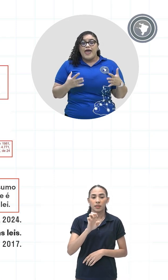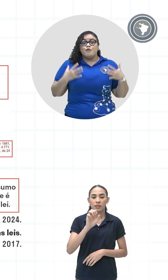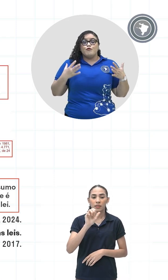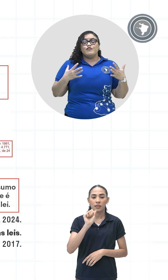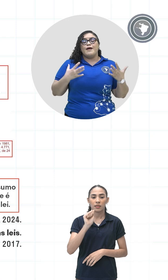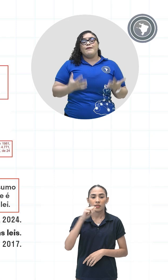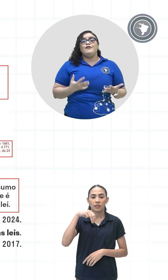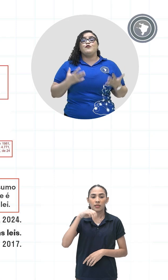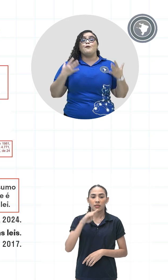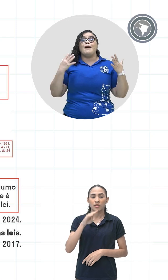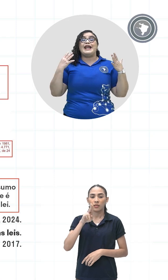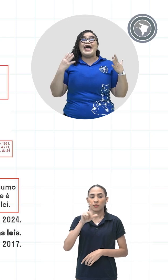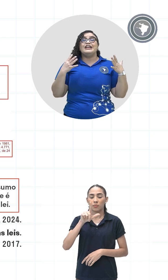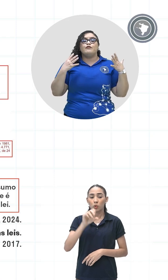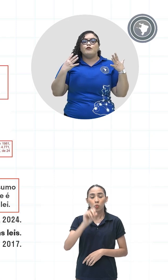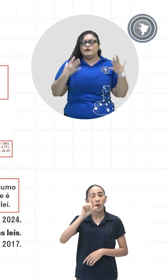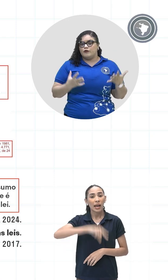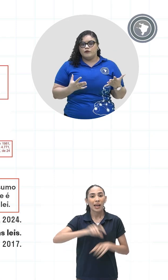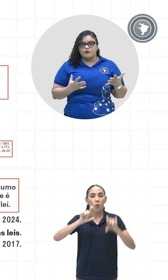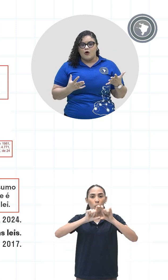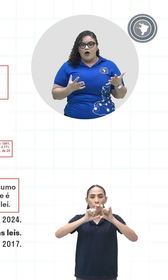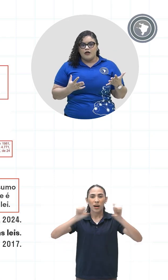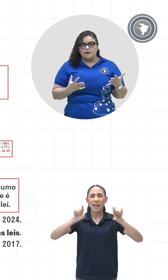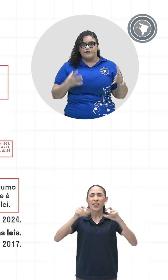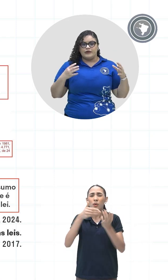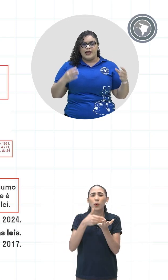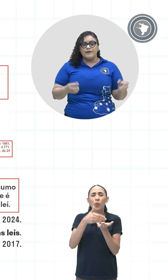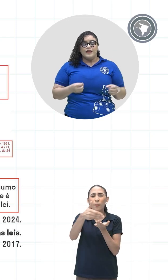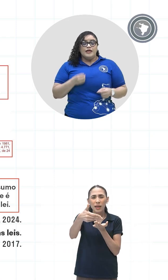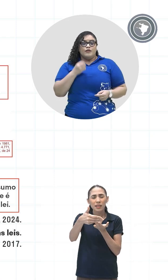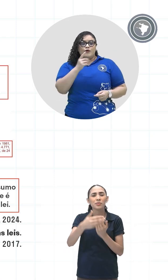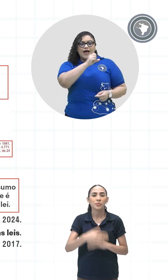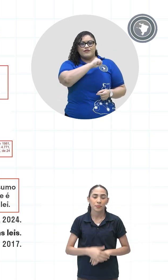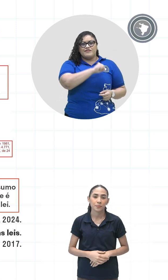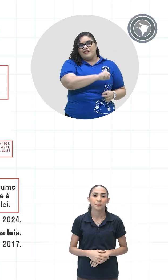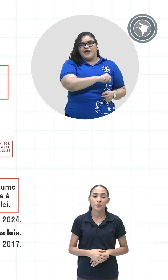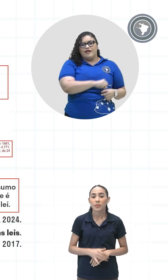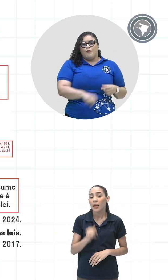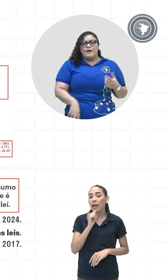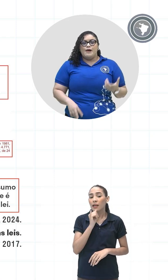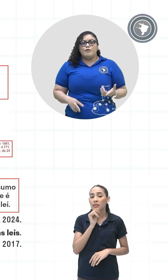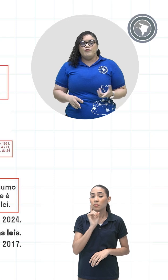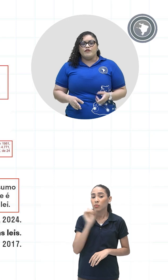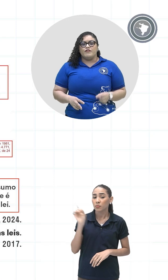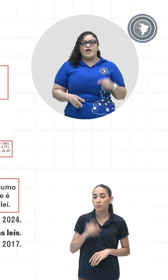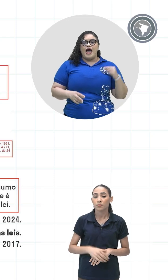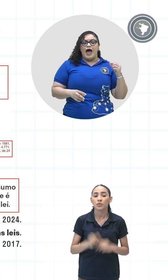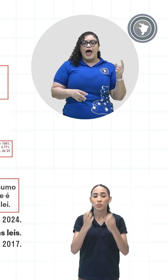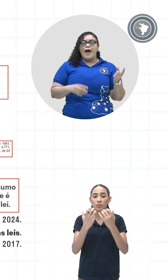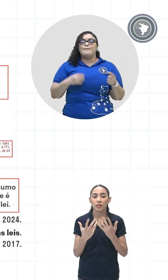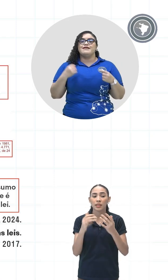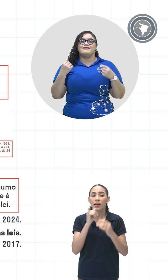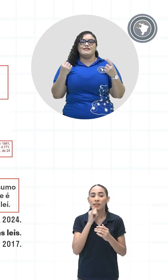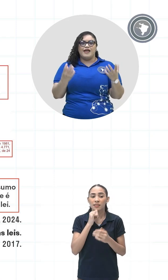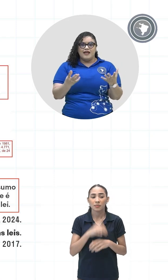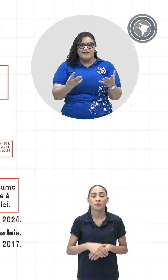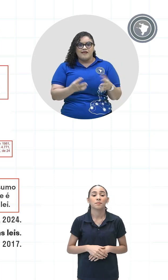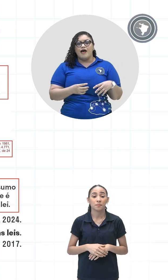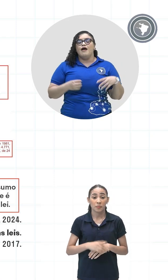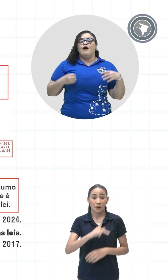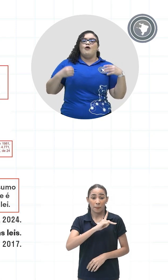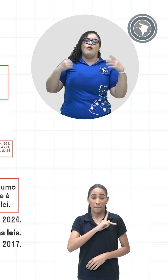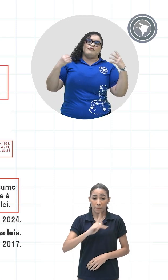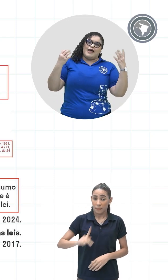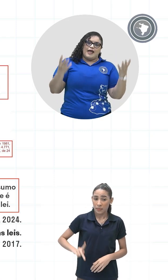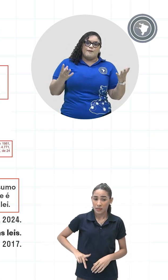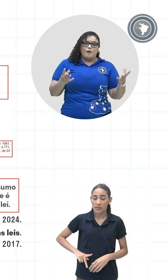preâmbulo é justamente o parágrafo introdutório, né? No caso dessa lei, o preâmbulo diz: a